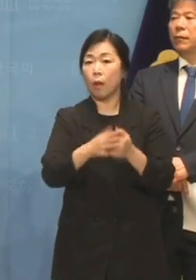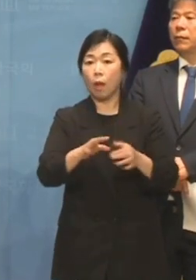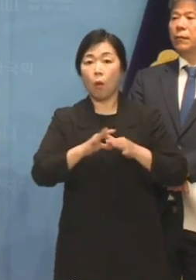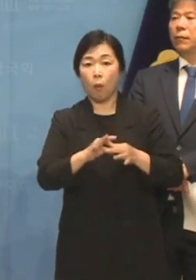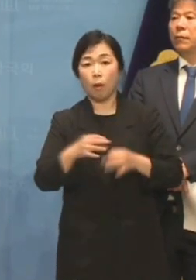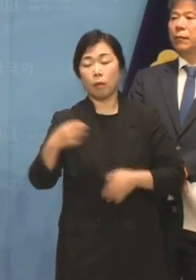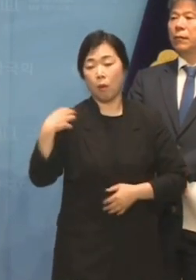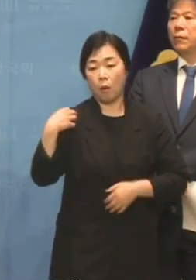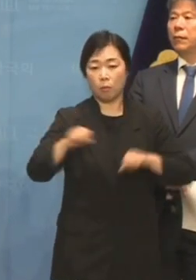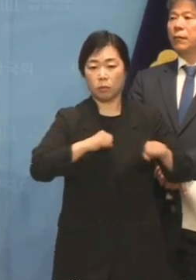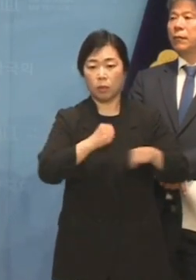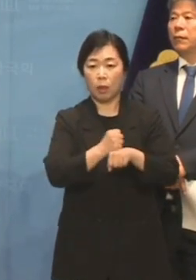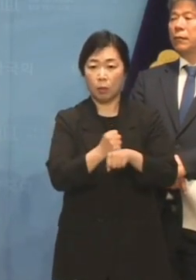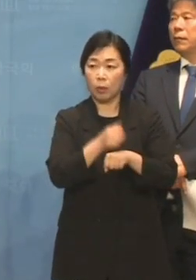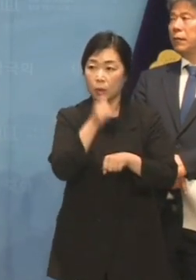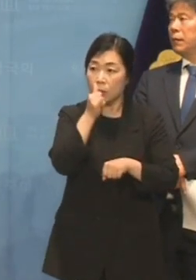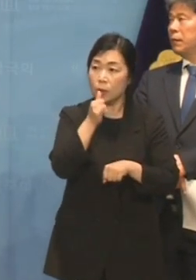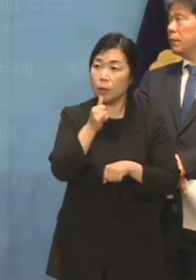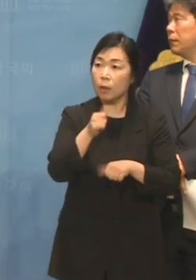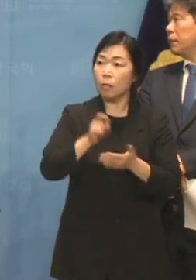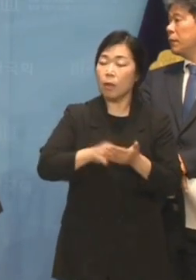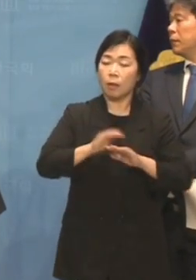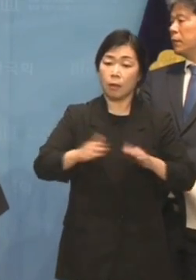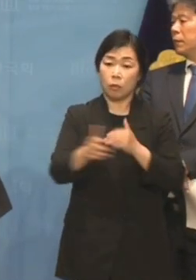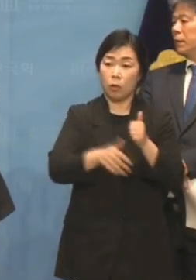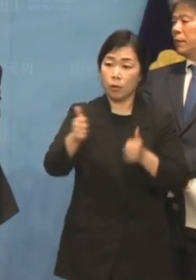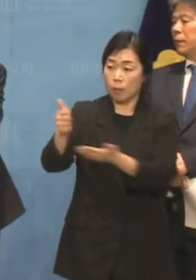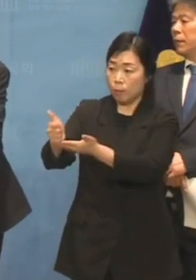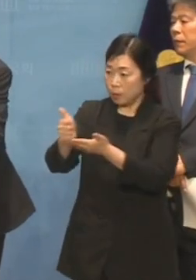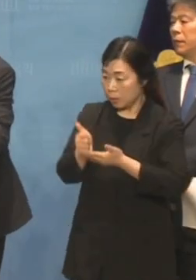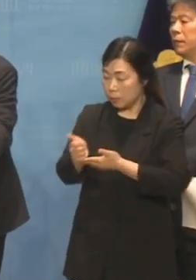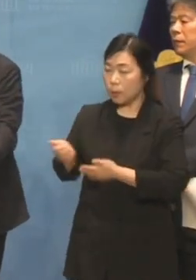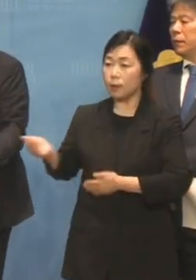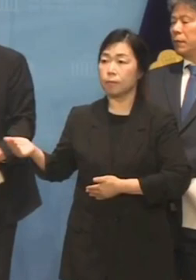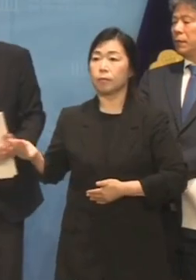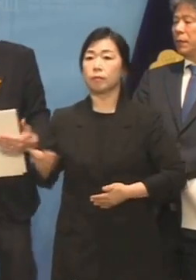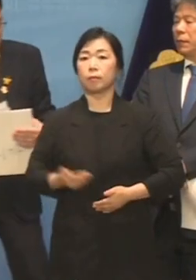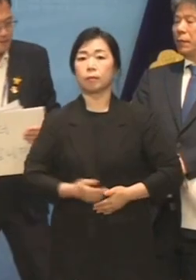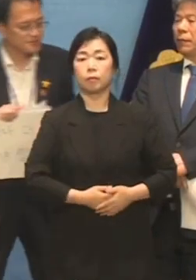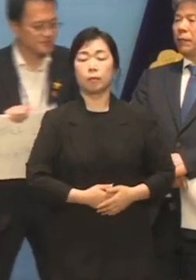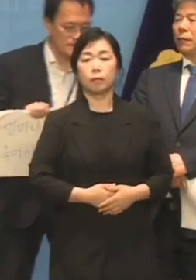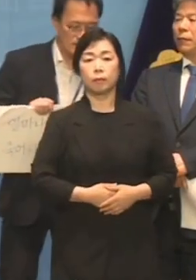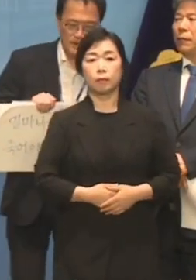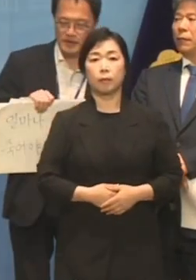관련돼서 역할을 하고 계신 우리 권주용 전 비대위원님 말씀도 들어보도록 하겠습니다.